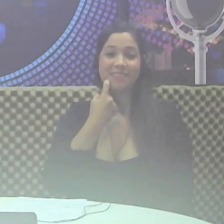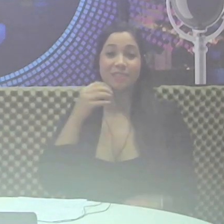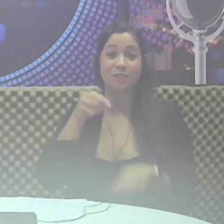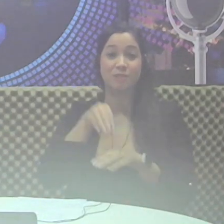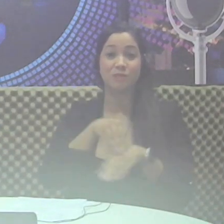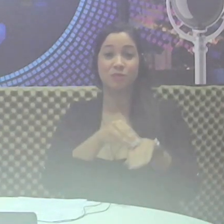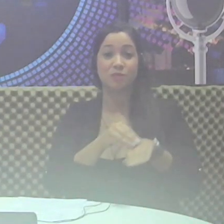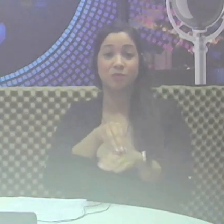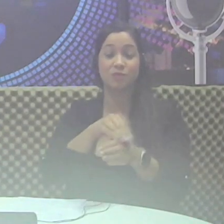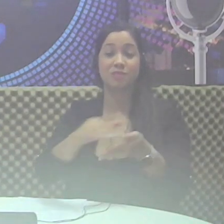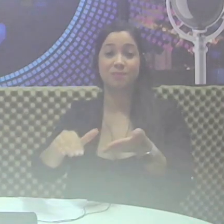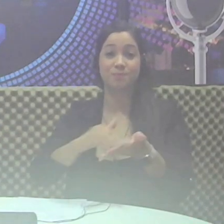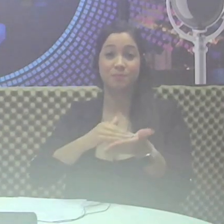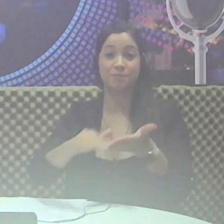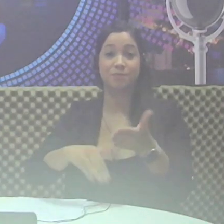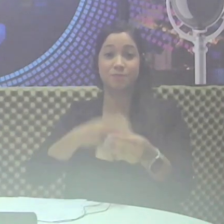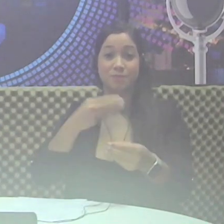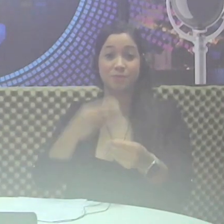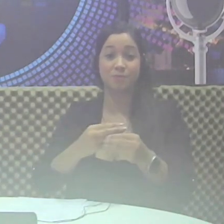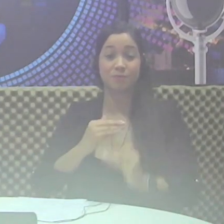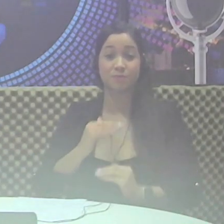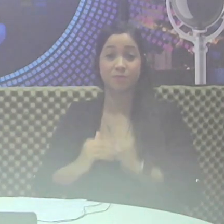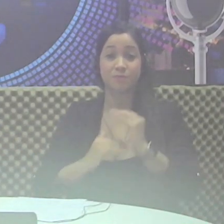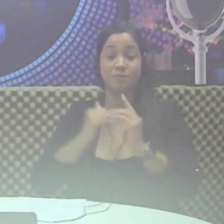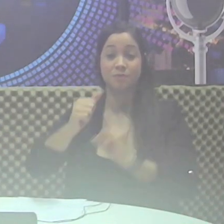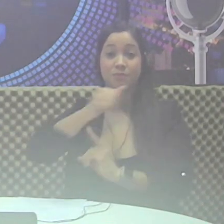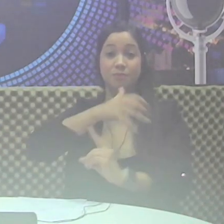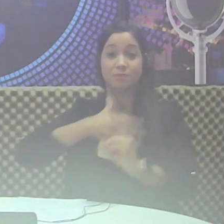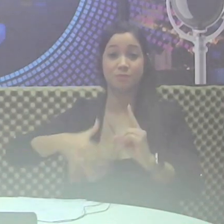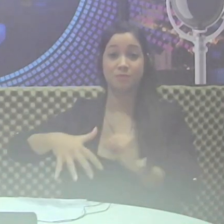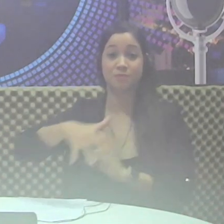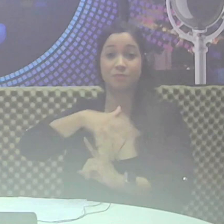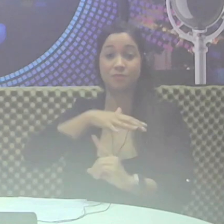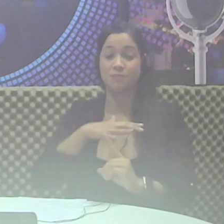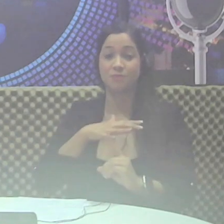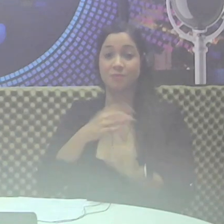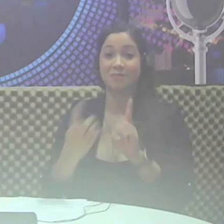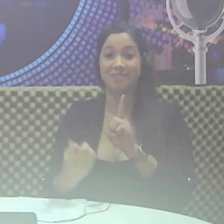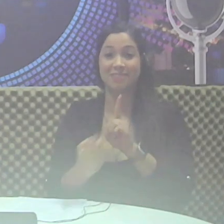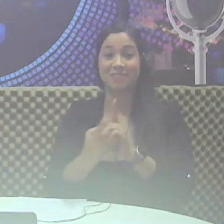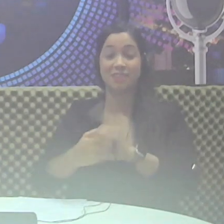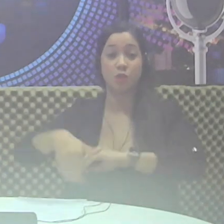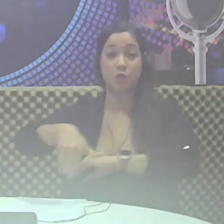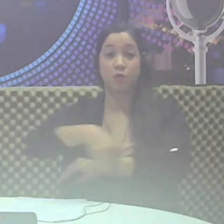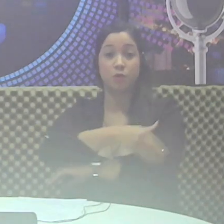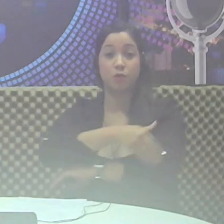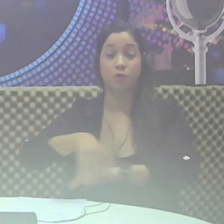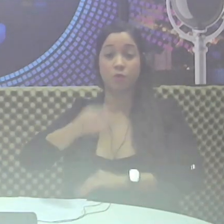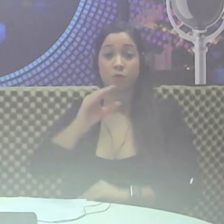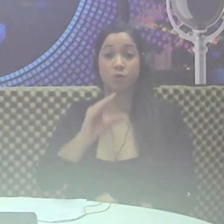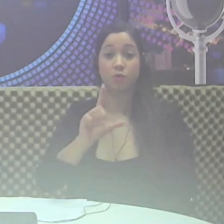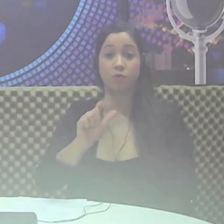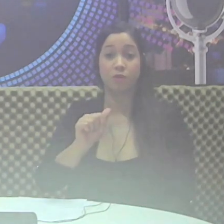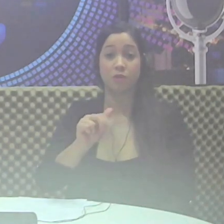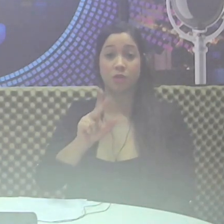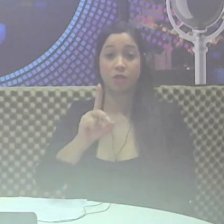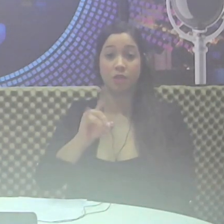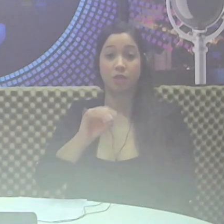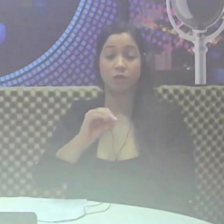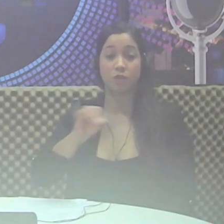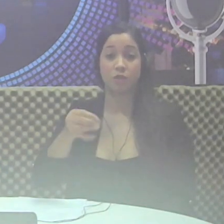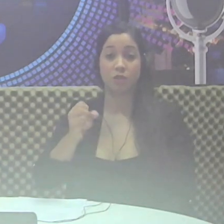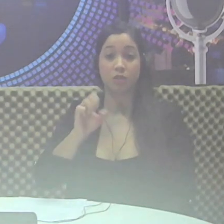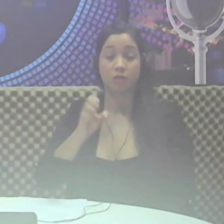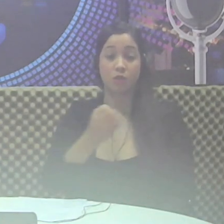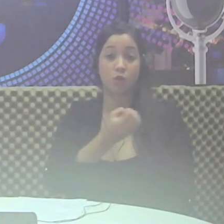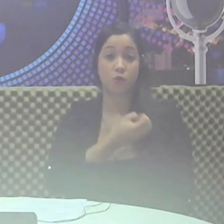itinerante da Secretaria Municipal de Desenvolvimento Social atenderá na rua Cláudio José Bisinotto, ao lado do